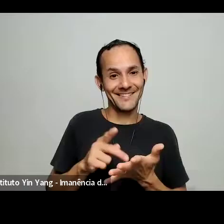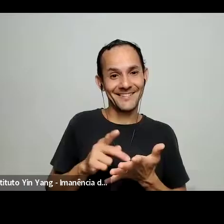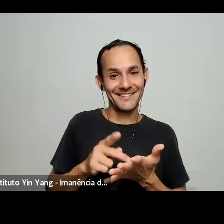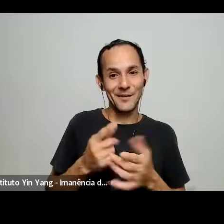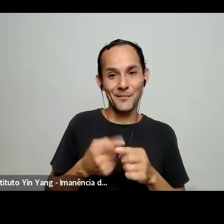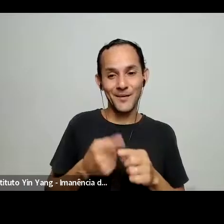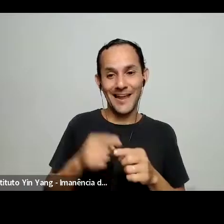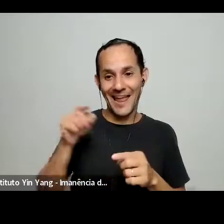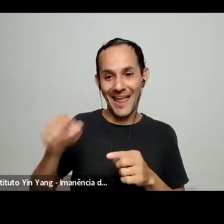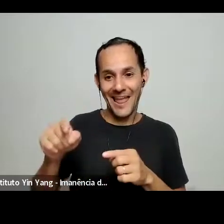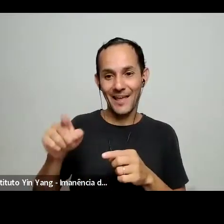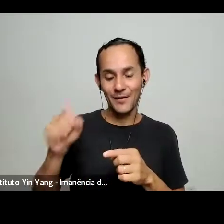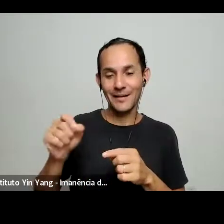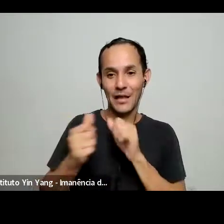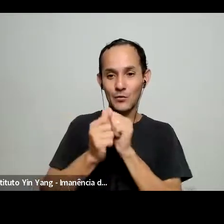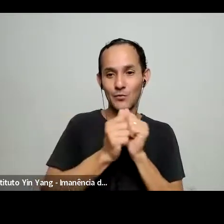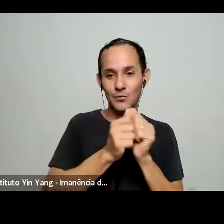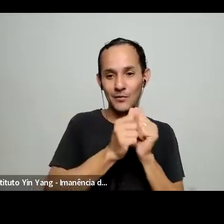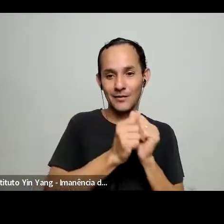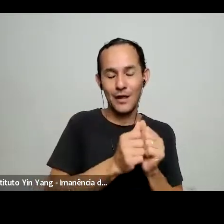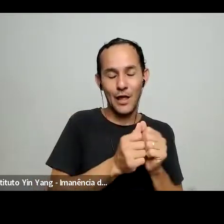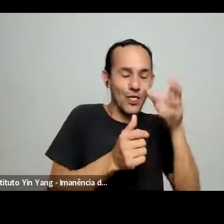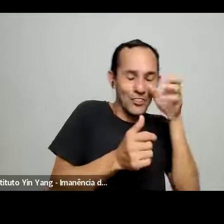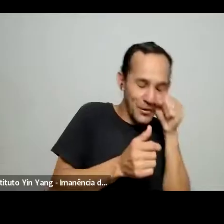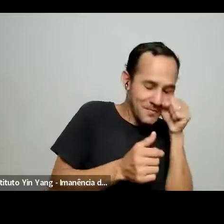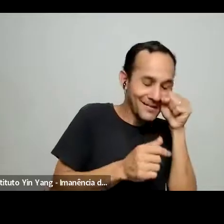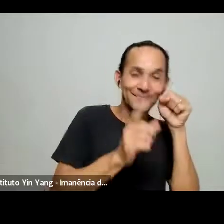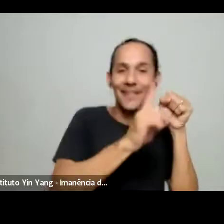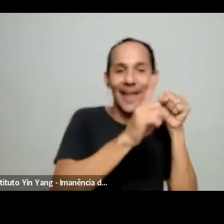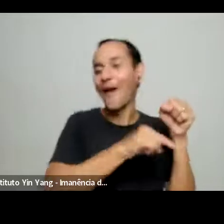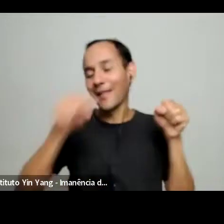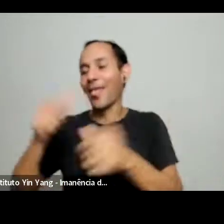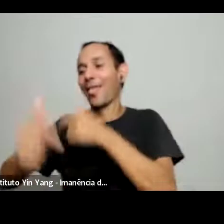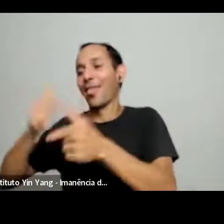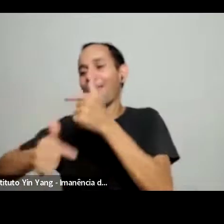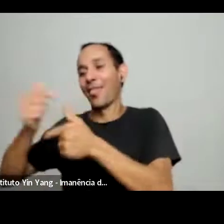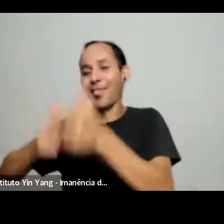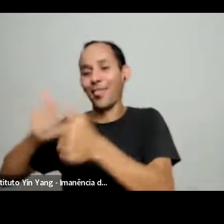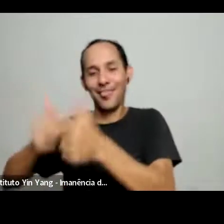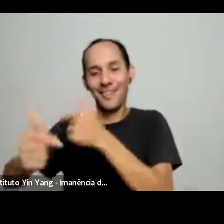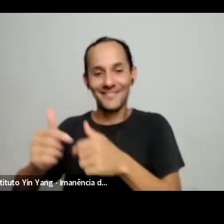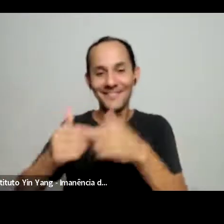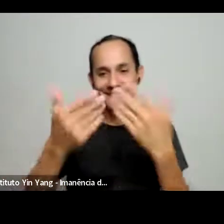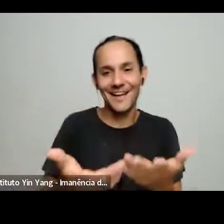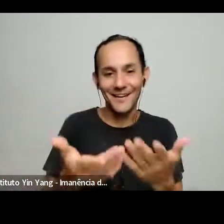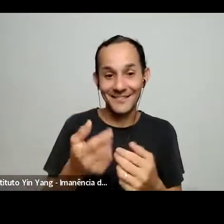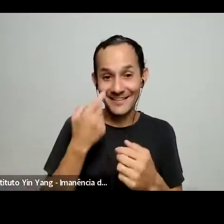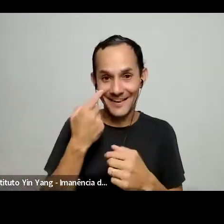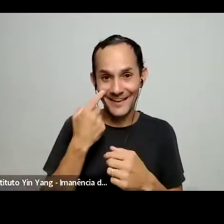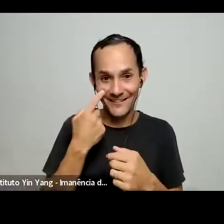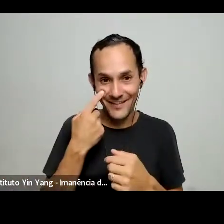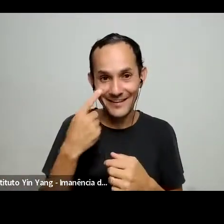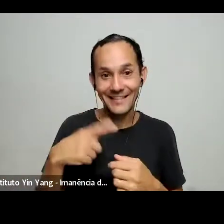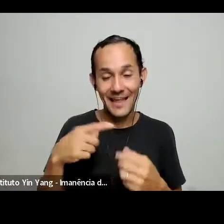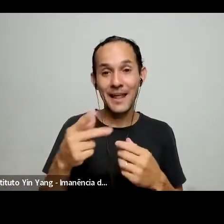em vez dela estar lá comigo, deitada na cama, ela estava trabalhando de madrugada. Então, vocês estão vendo que tem muitos